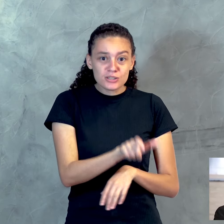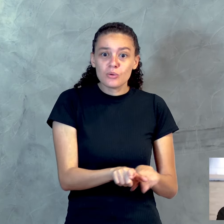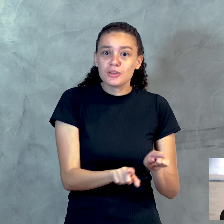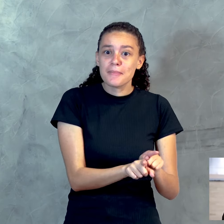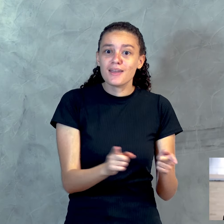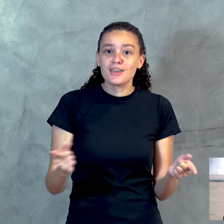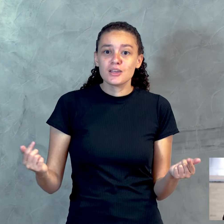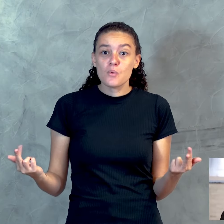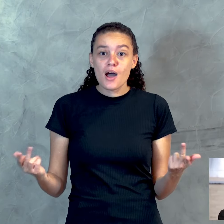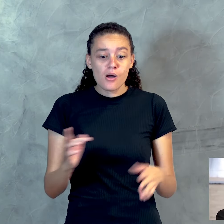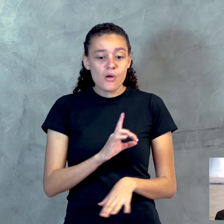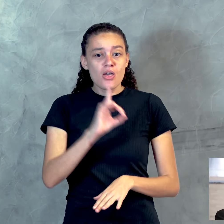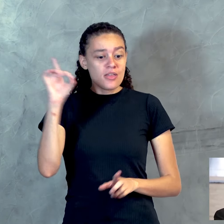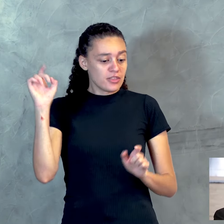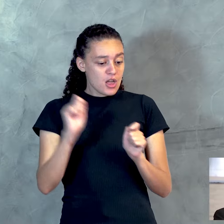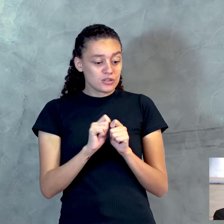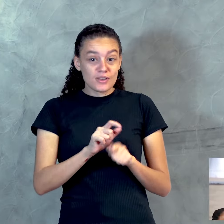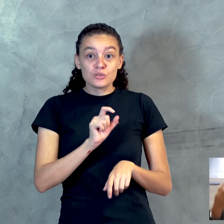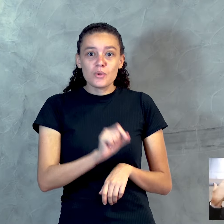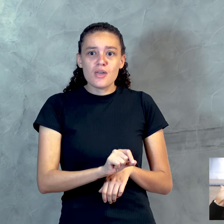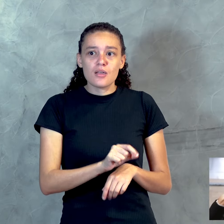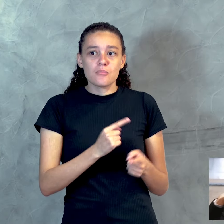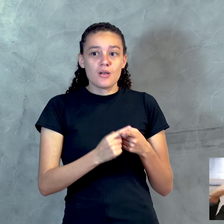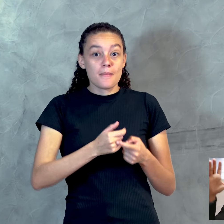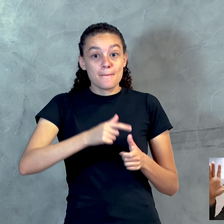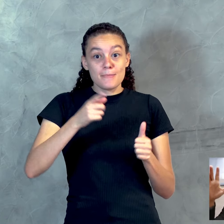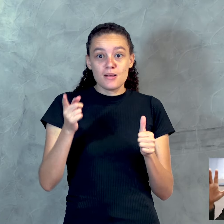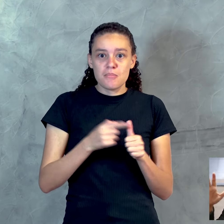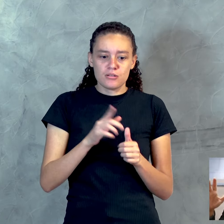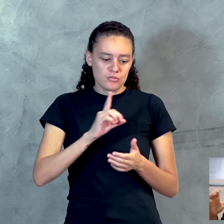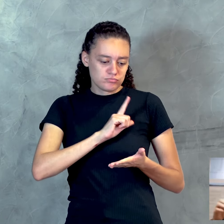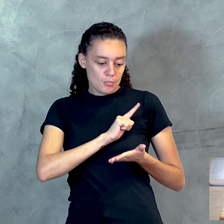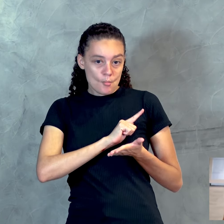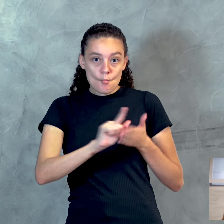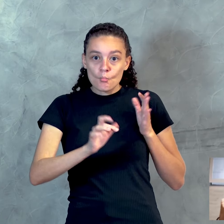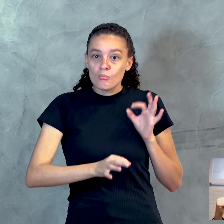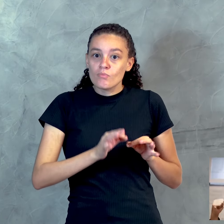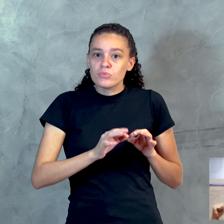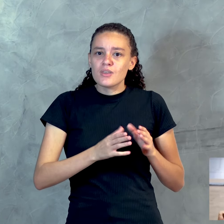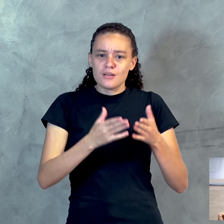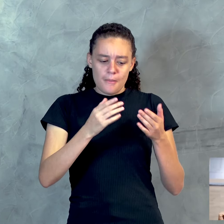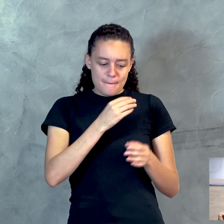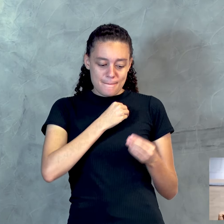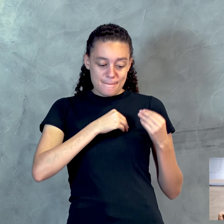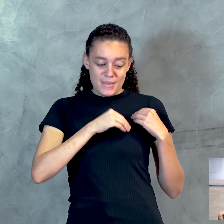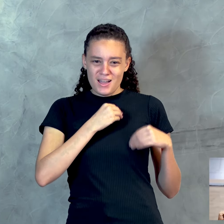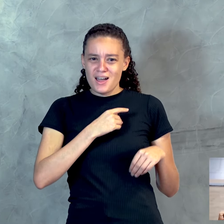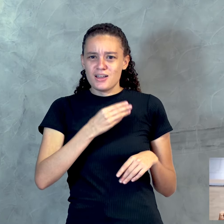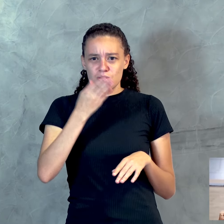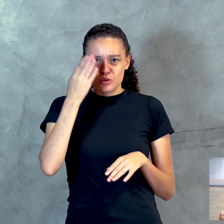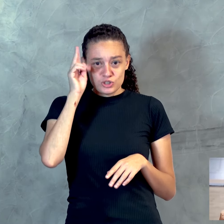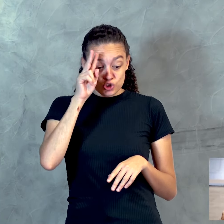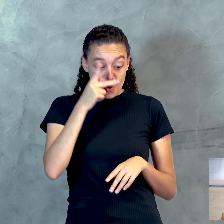ele e Deus o justificou, esqueceu aquele passado, lavou. Ele foi